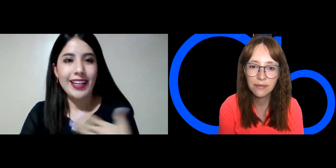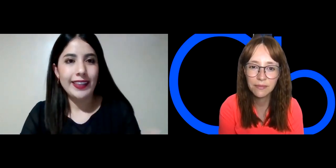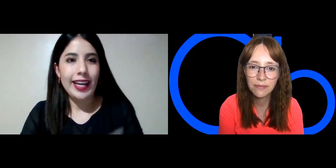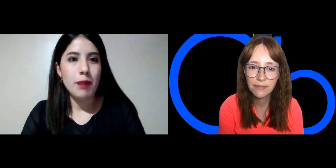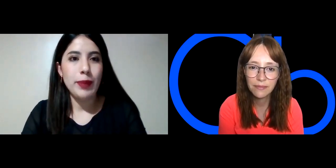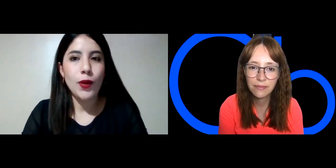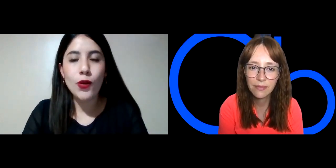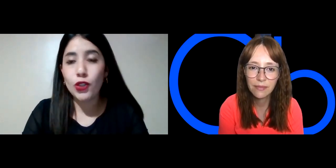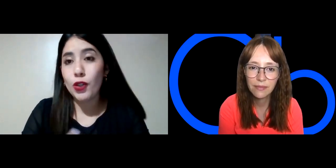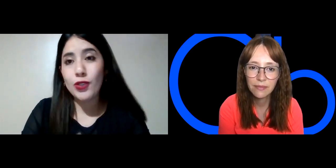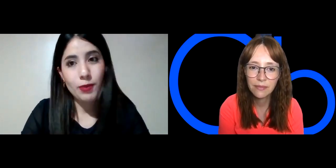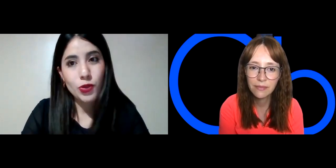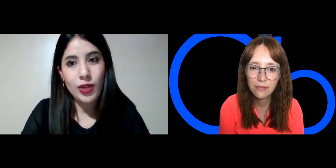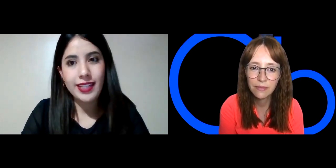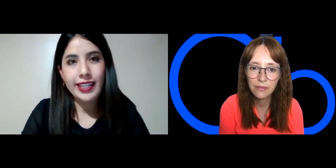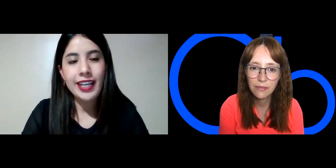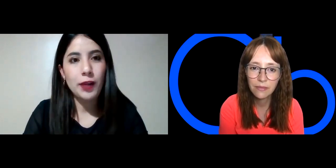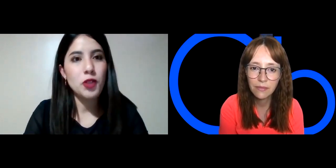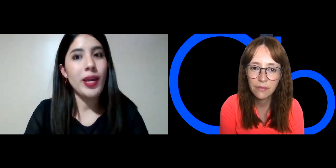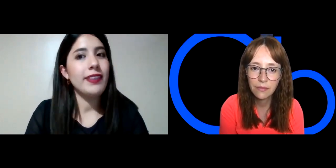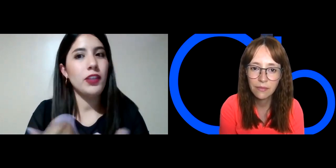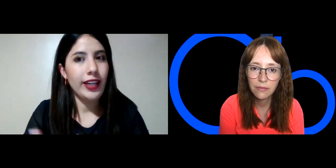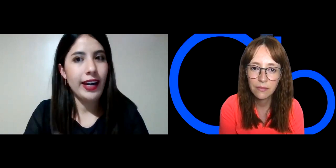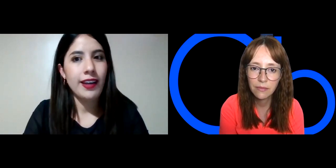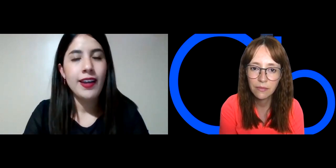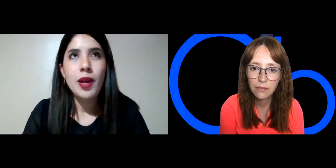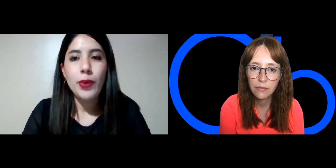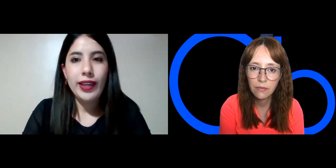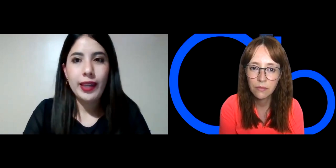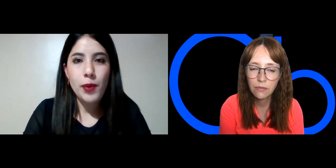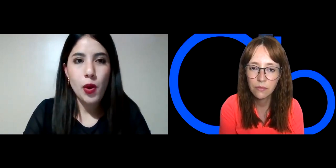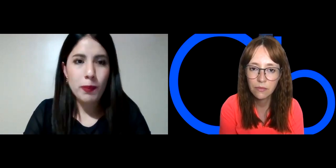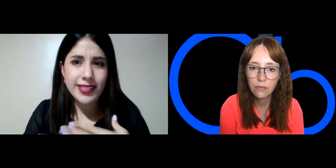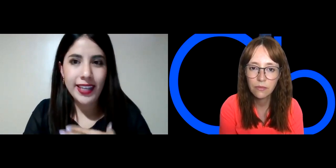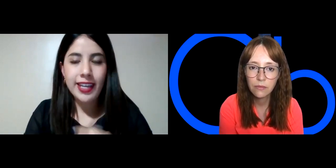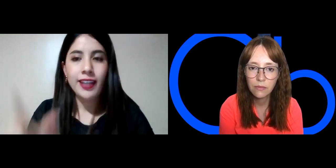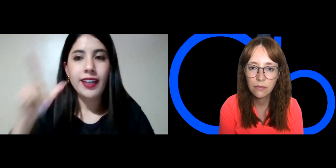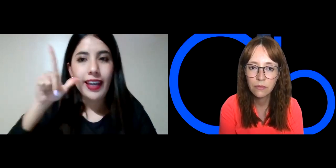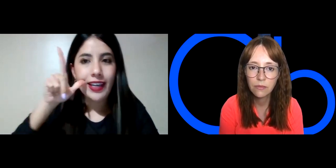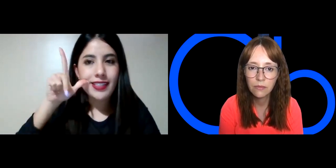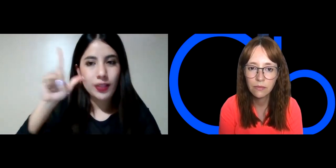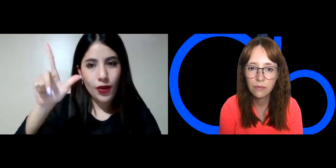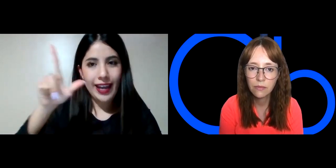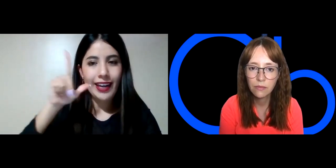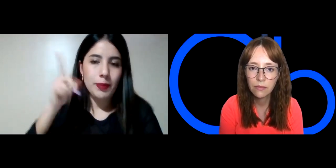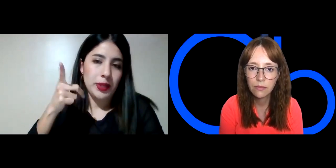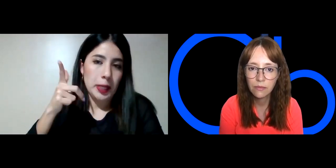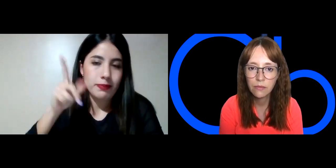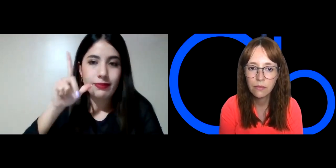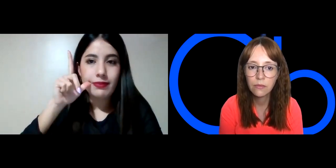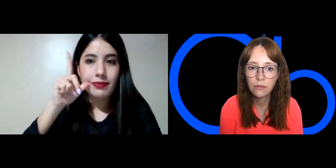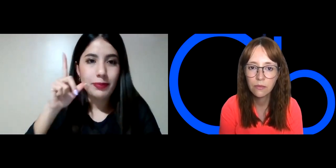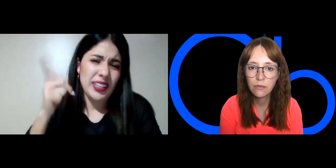se deletrea, pero nosotros hacemos una seña que nos va a identificar. Por ejemplo, mi seña es con la L